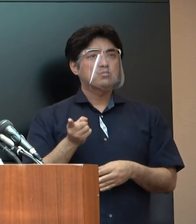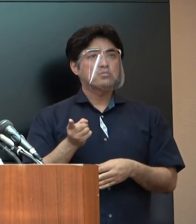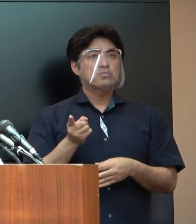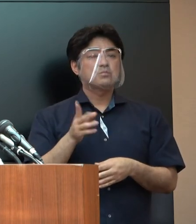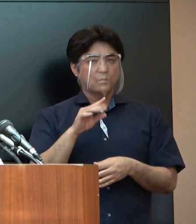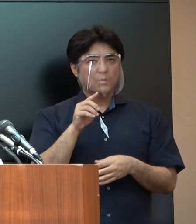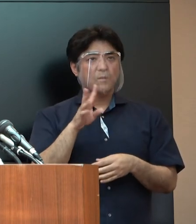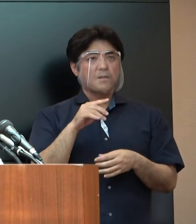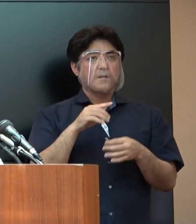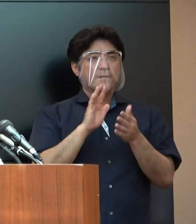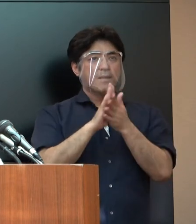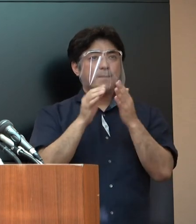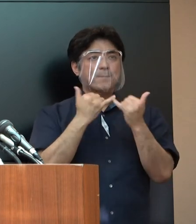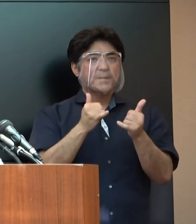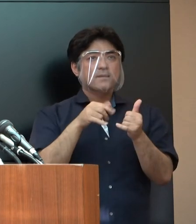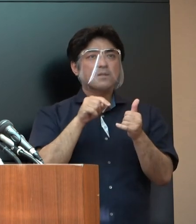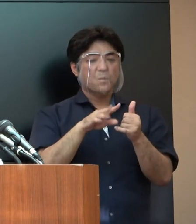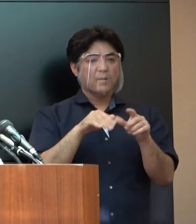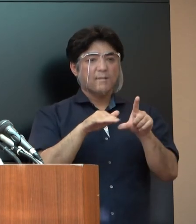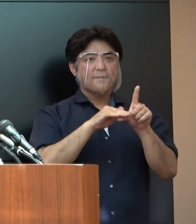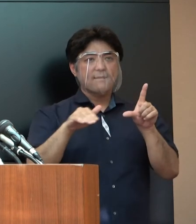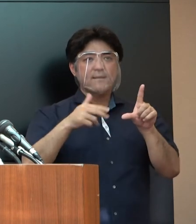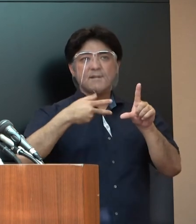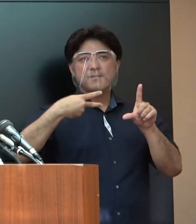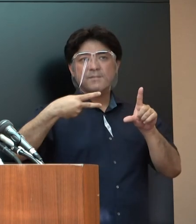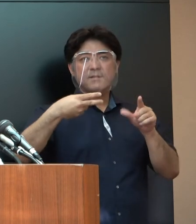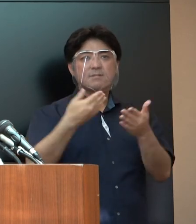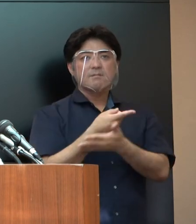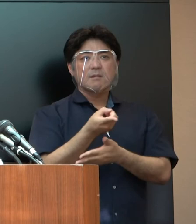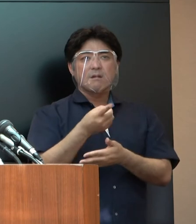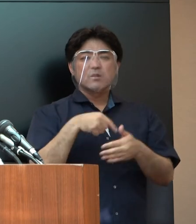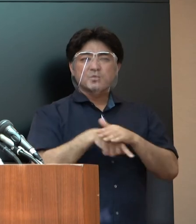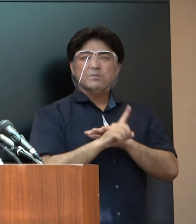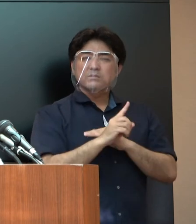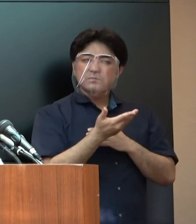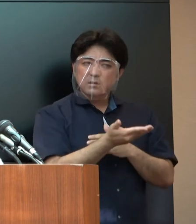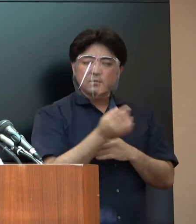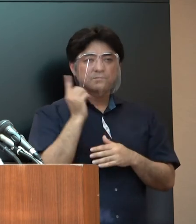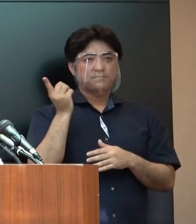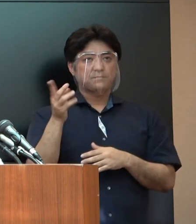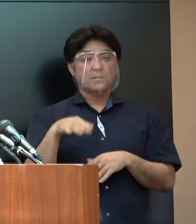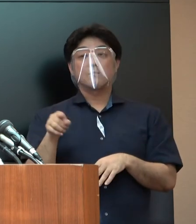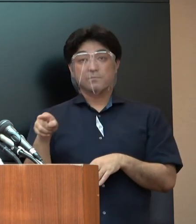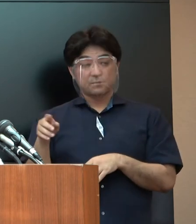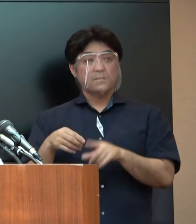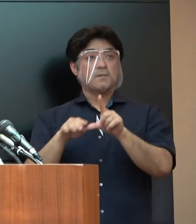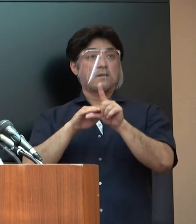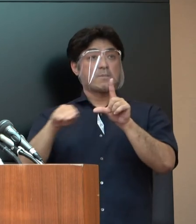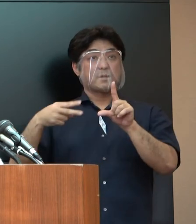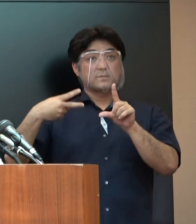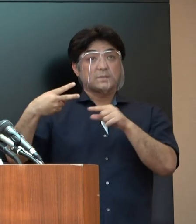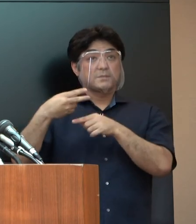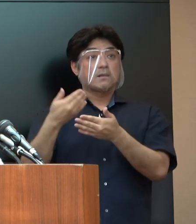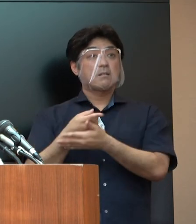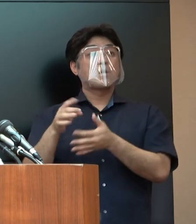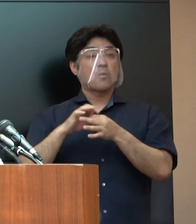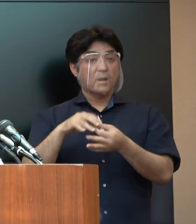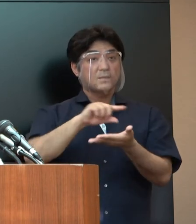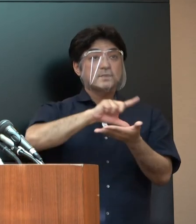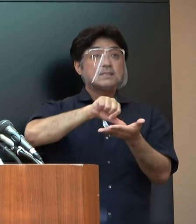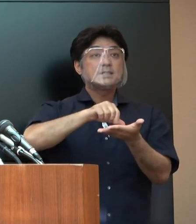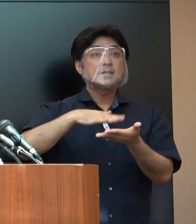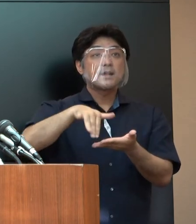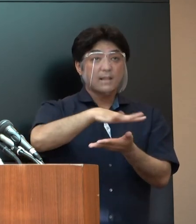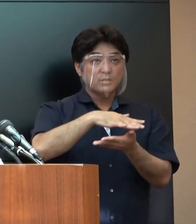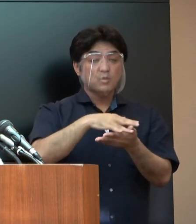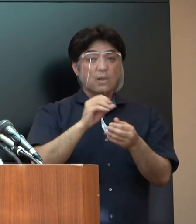ぜ警戒レベル2に上がったのかっていうのがわからないんですけども、それはどういうことになるんですか。 レベルが上がったのは、その新規患者